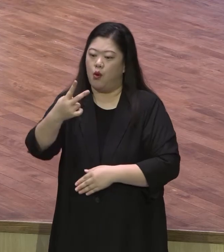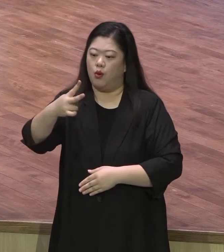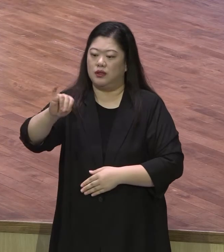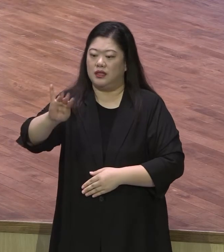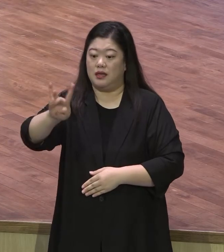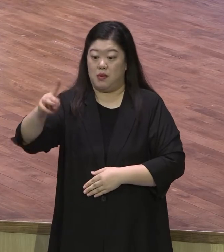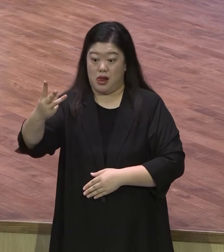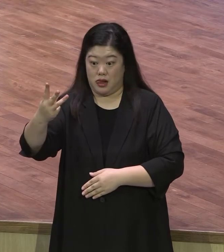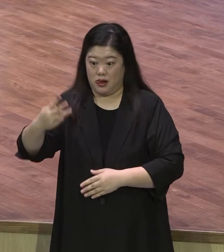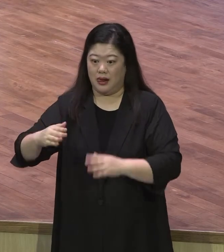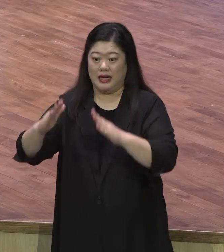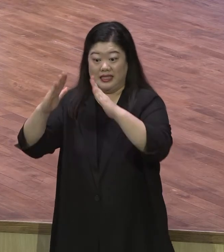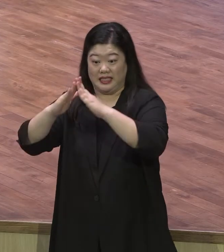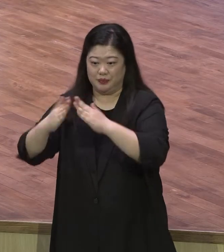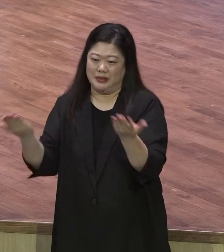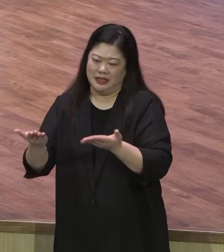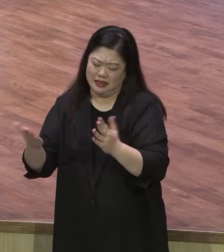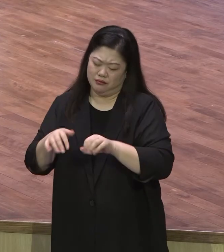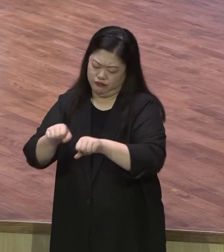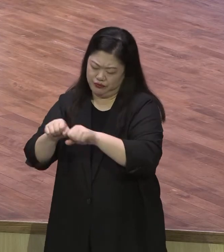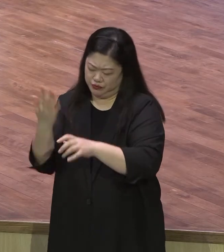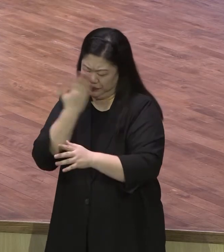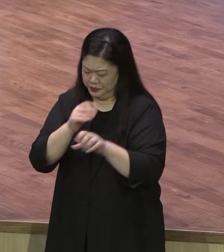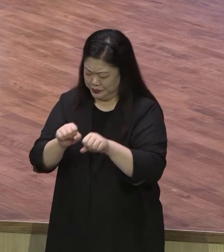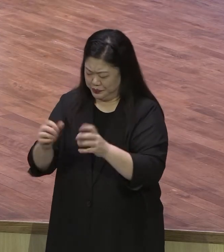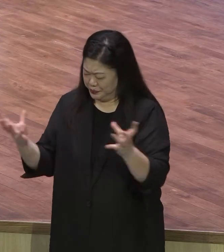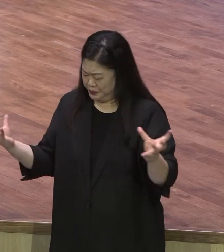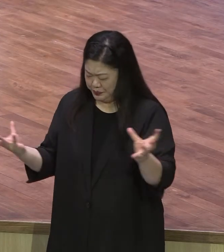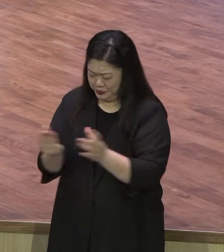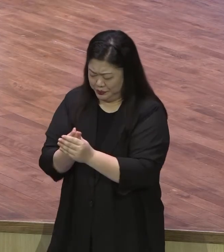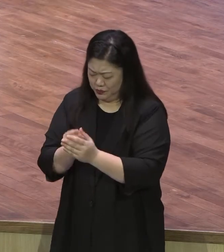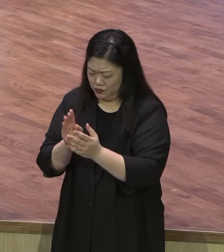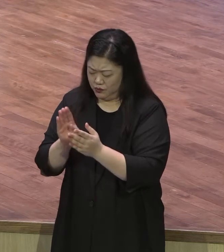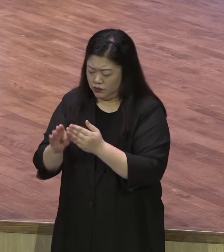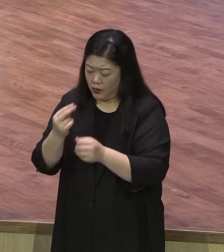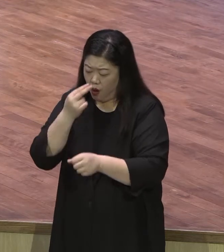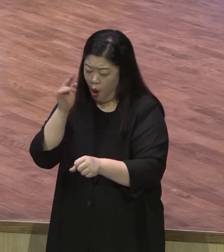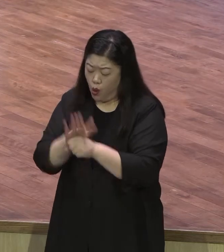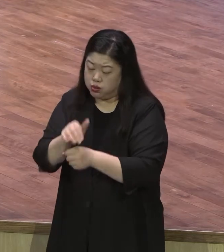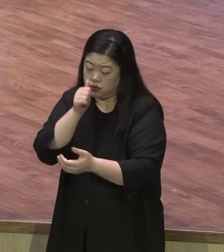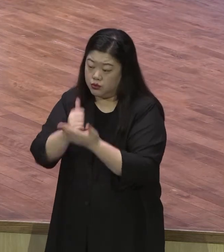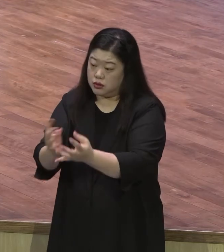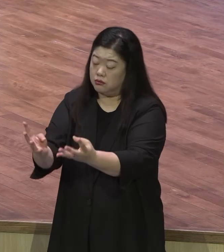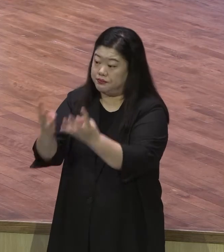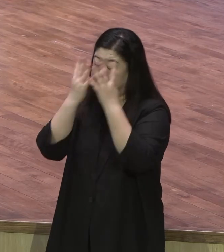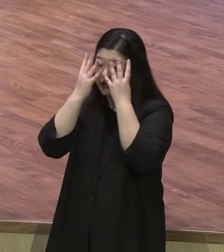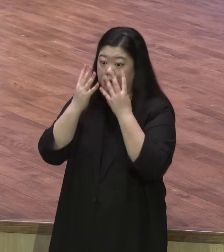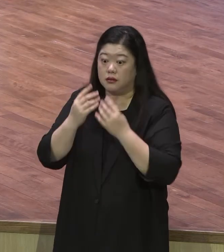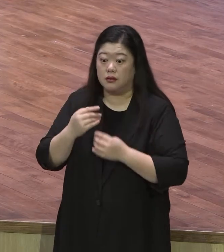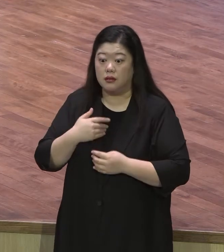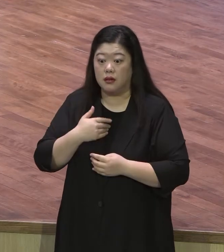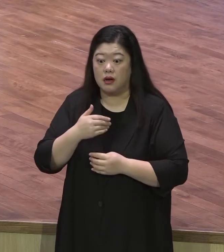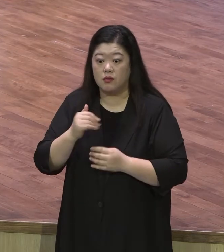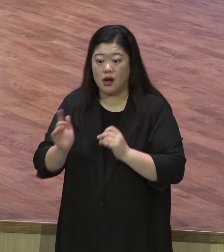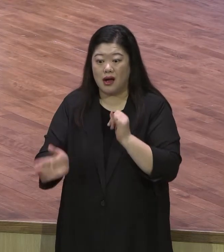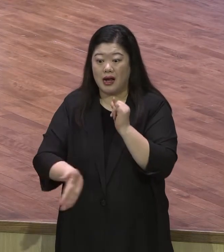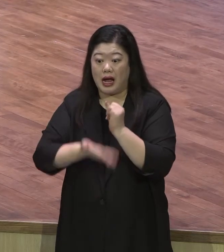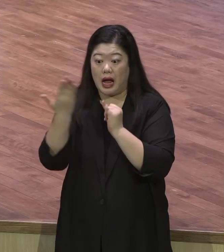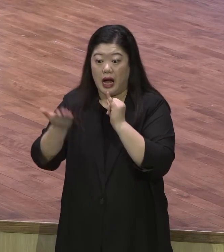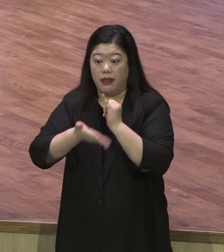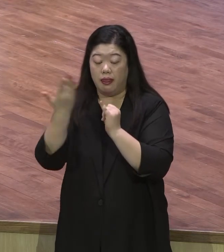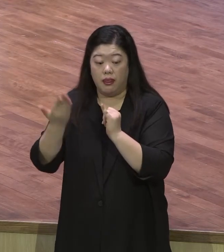한순간에 강간 미술자로 또 교도소 갑니다 감옥 갑니다 우리 같으면 어떻게 하차 내 인생이 왜 이렇게